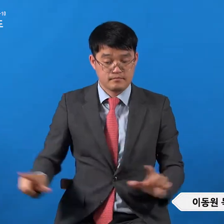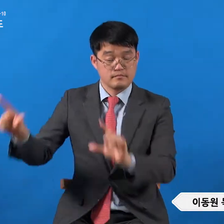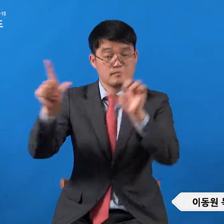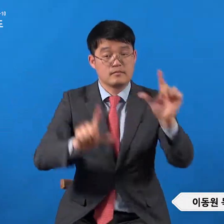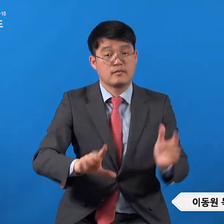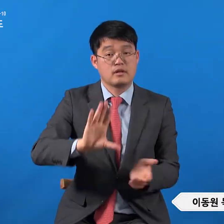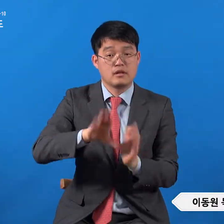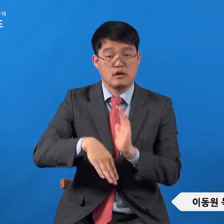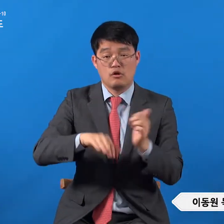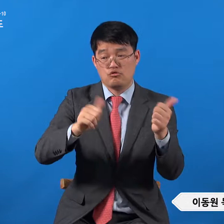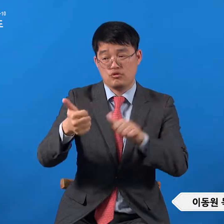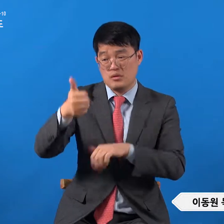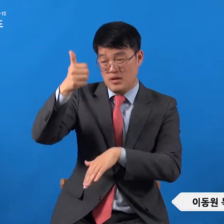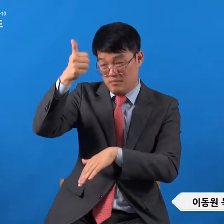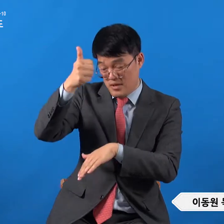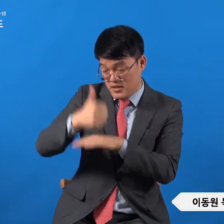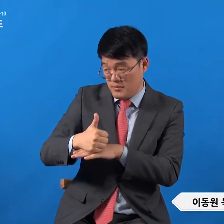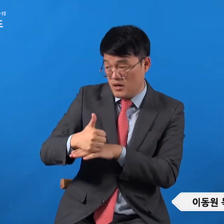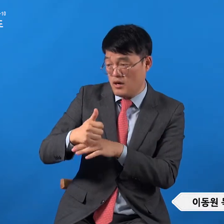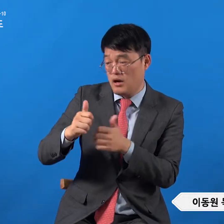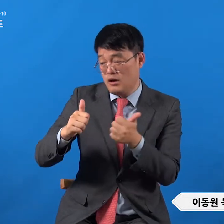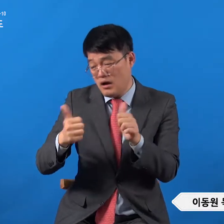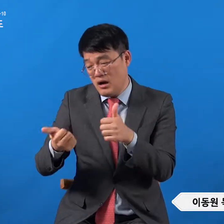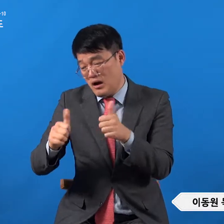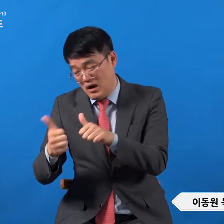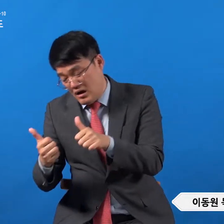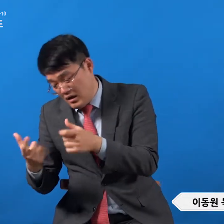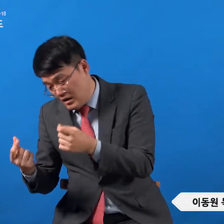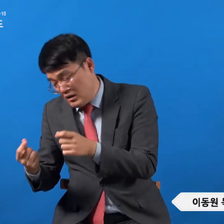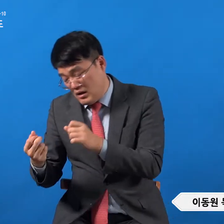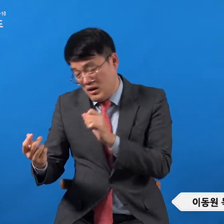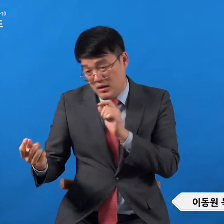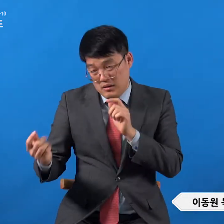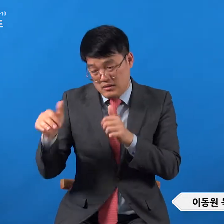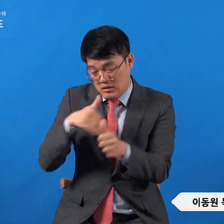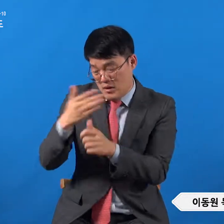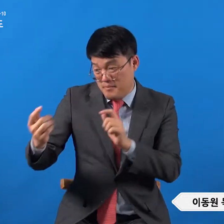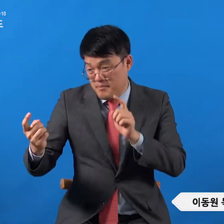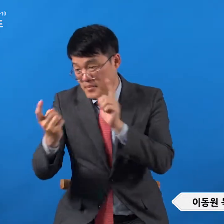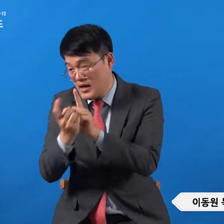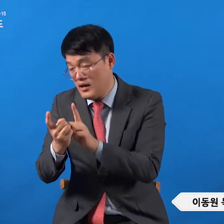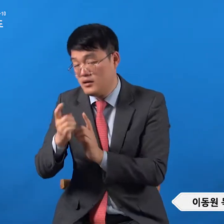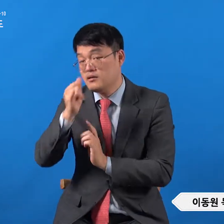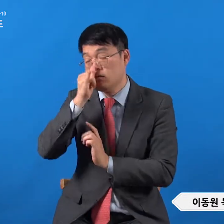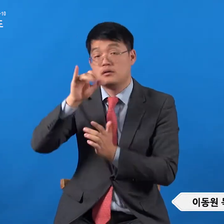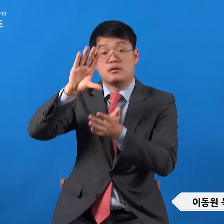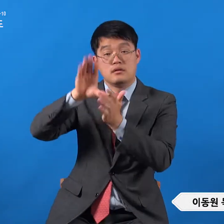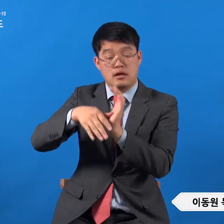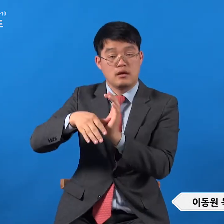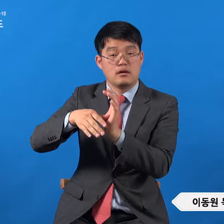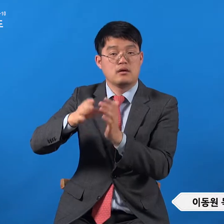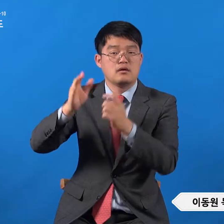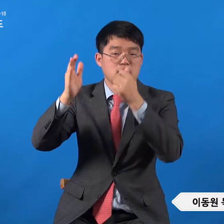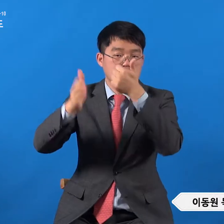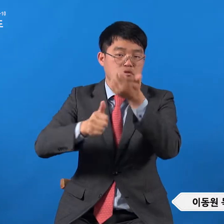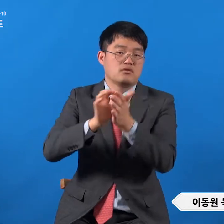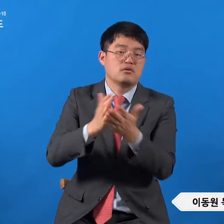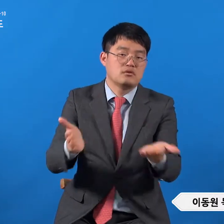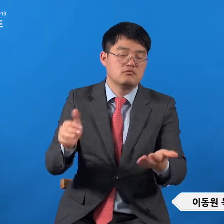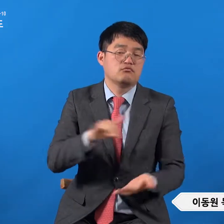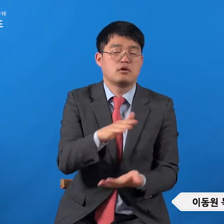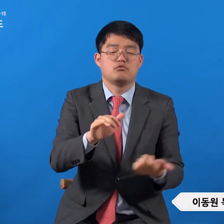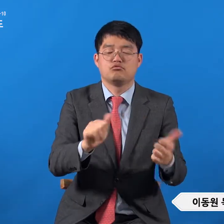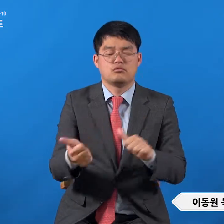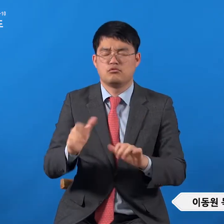살아가다가 죽음의 마지막 벼랑 앞에 부딪히는 경험을 하게 될 때가 있습니다. 근데 성경은 그때 우리가 죽음을